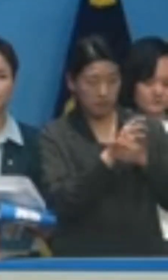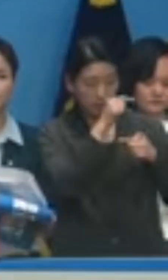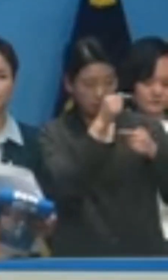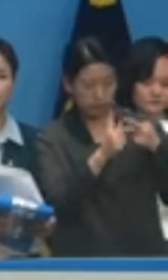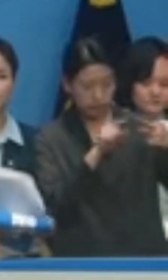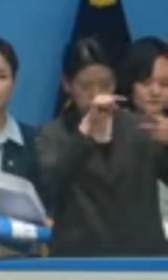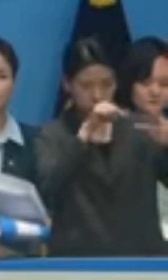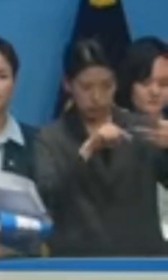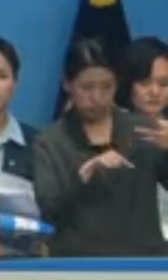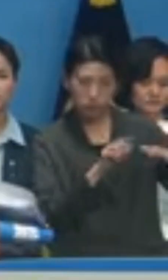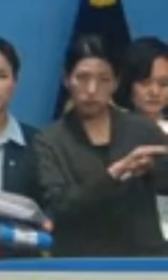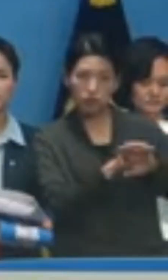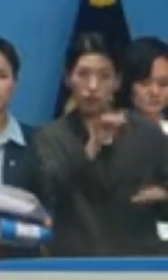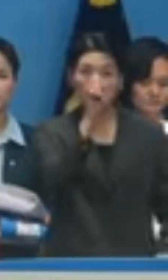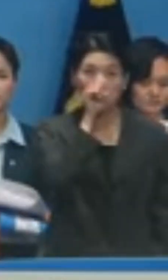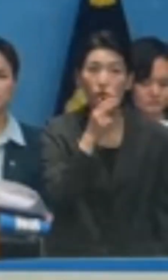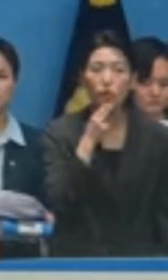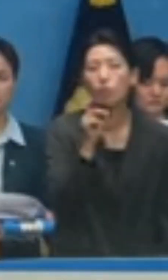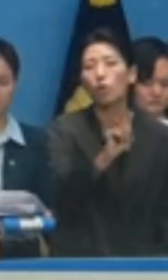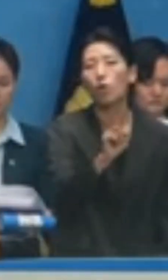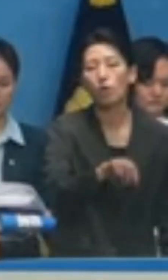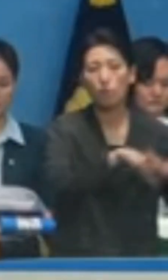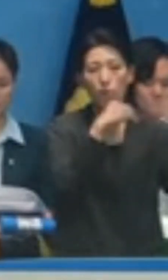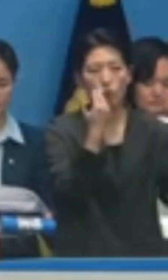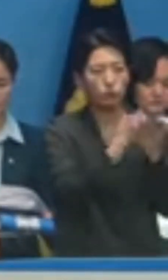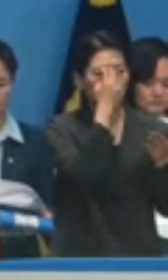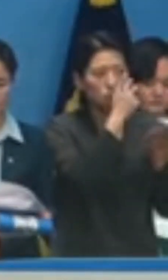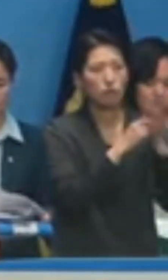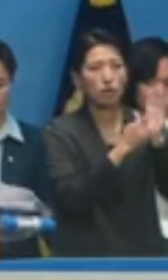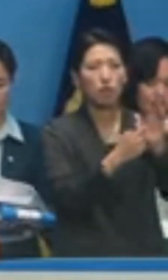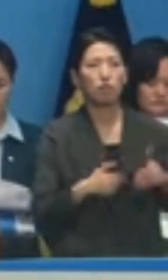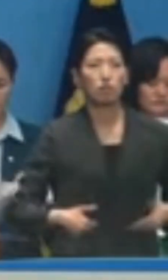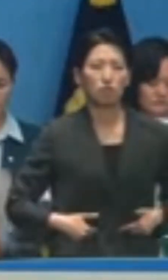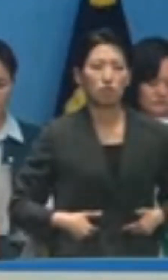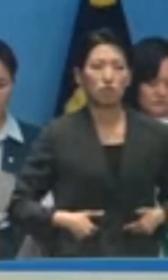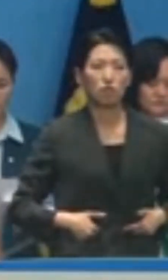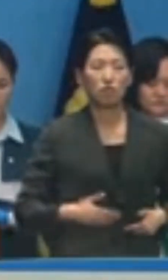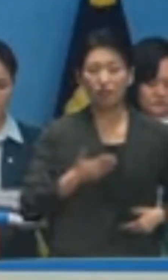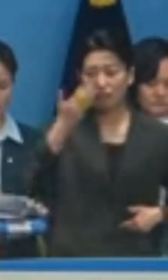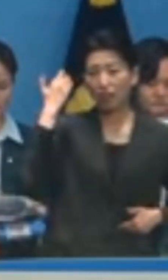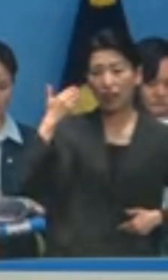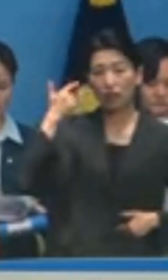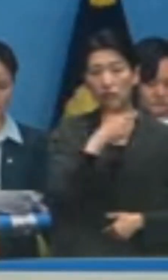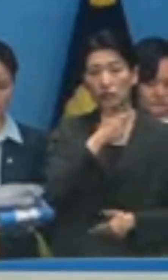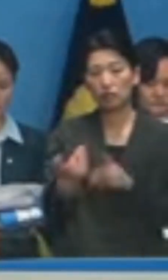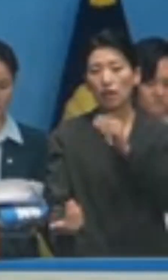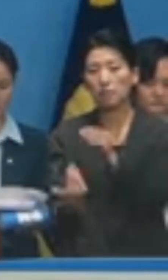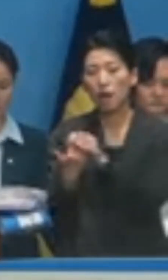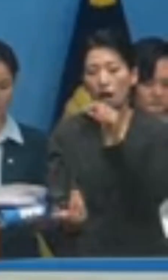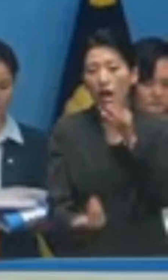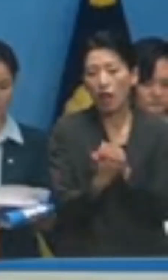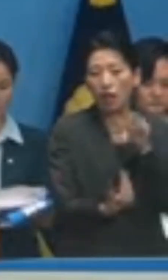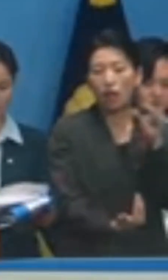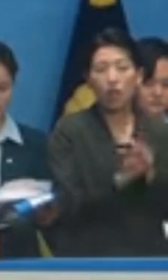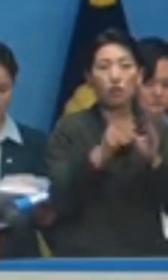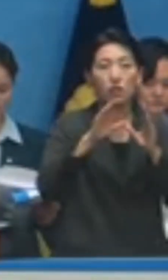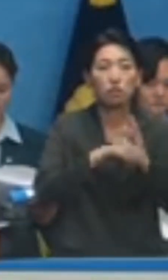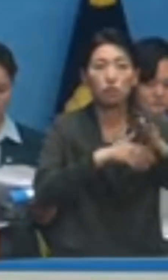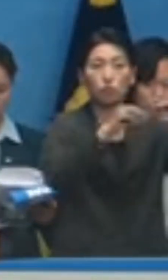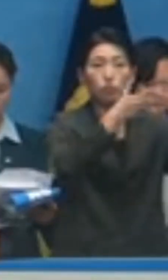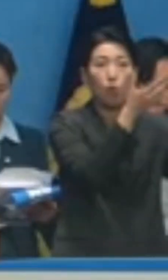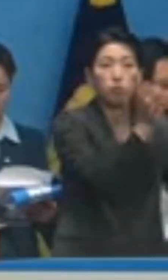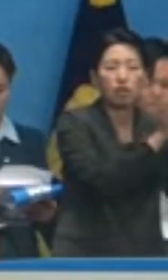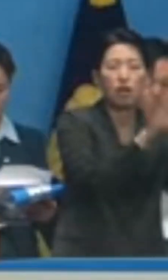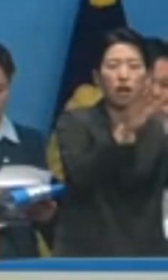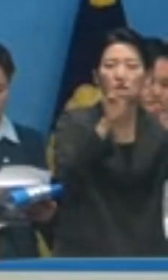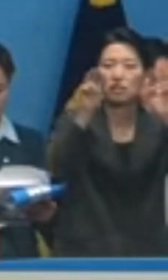등 국토부는 공개해야 합니다. 반복되는 재난사고마다 국토부와 관련 부서들은 기업의 이익